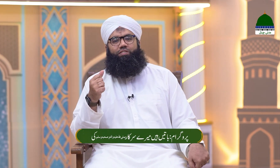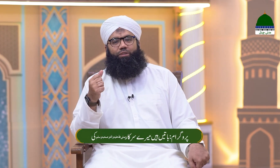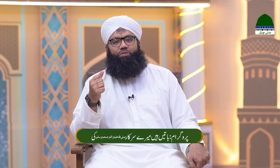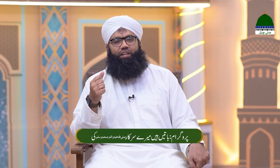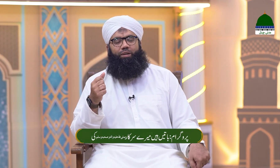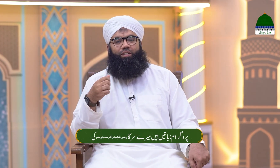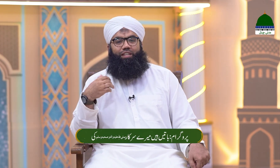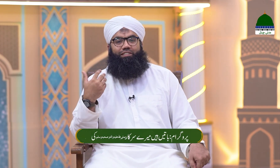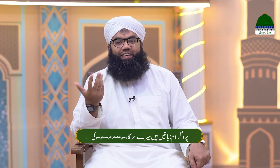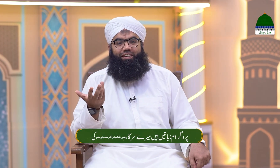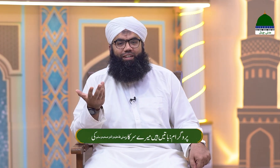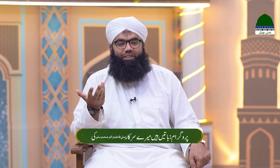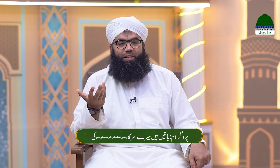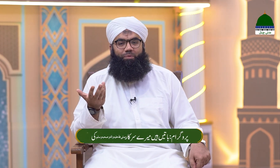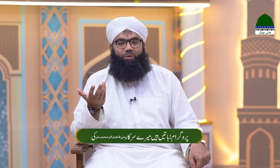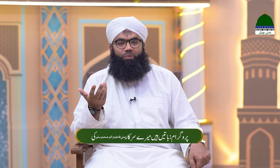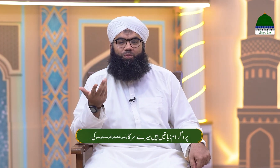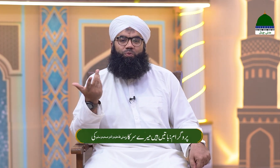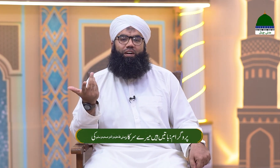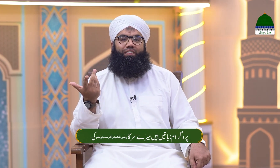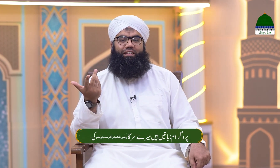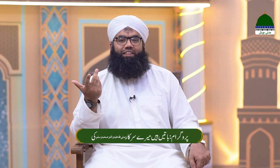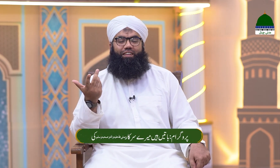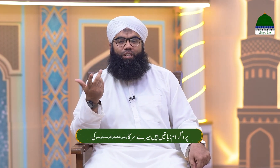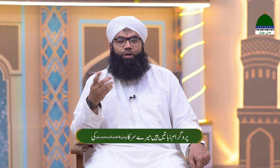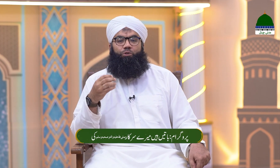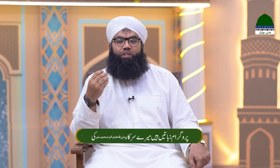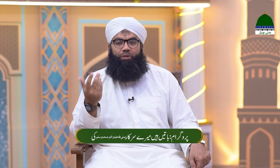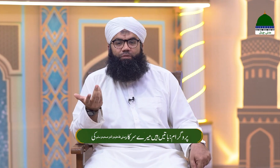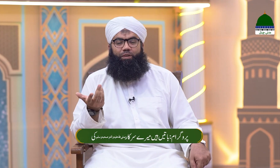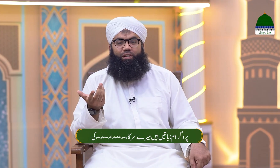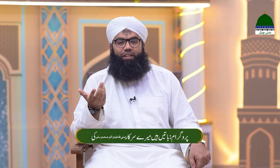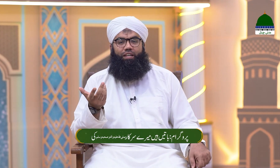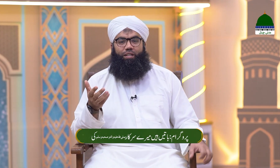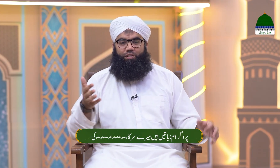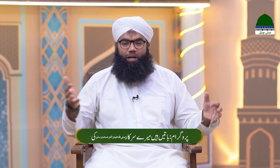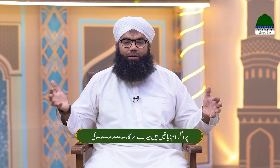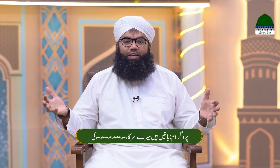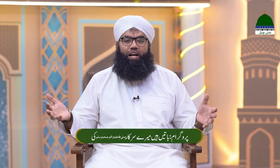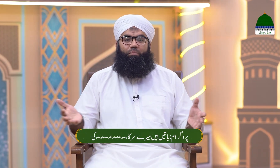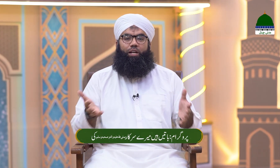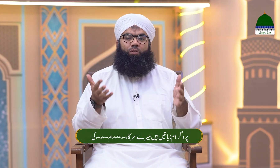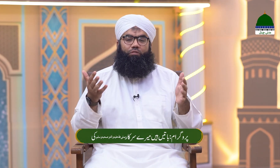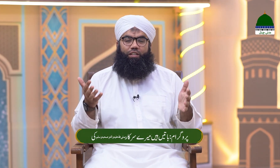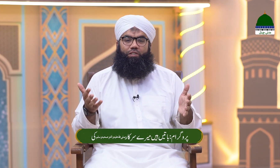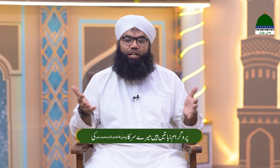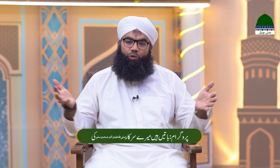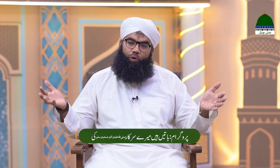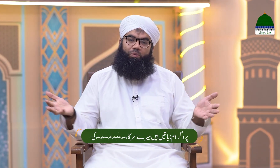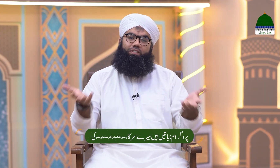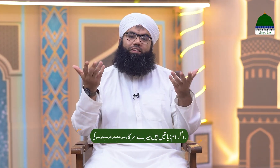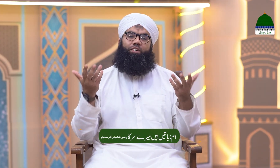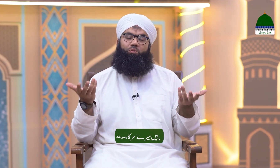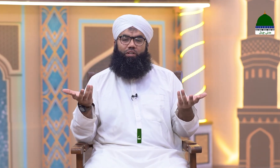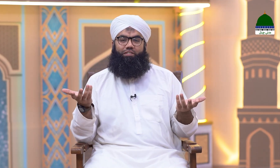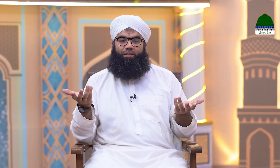حضور علیہ السلام دیکھ رہے ہیں صحابہ کو تو مسکرا کر دیکھ رہے ہیں، خوش طبعی فرما رہے ہیں۔ صحابہ کرام علیہم رضوان کے ساتھ گھل